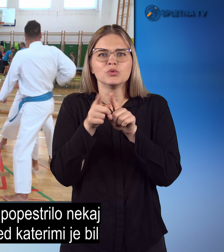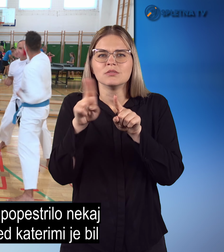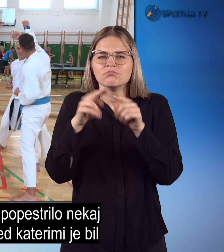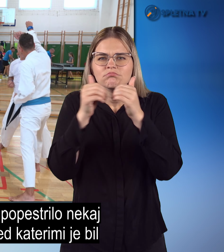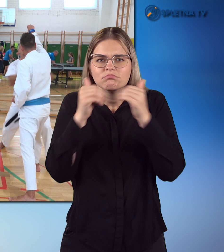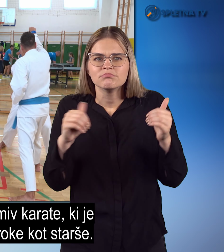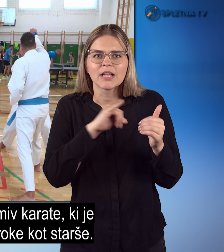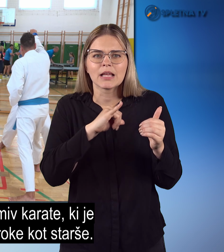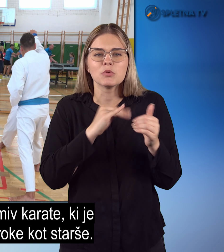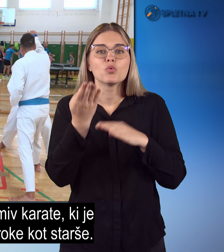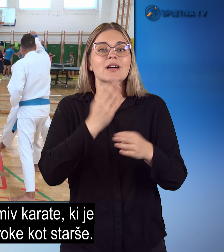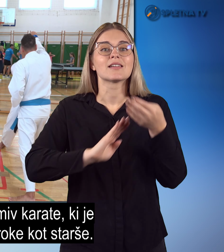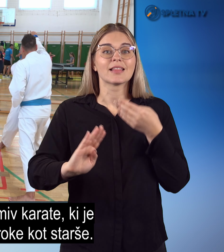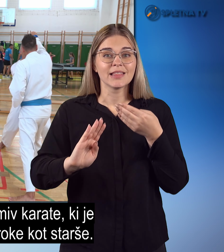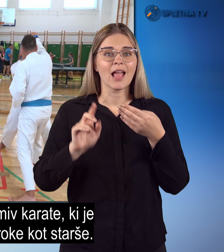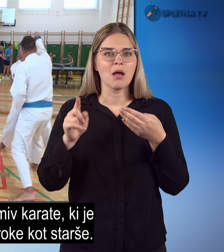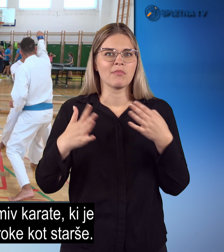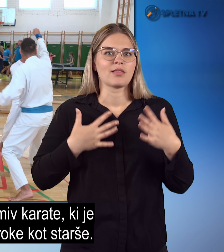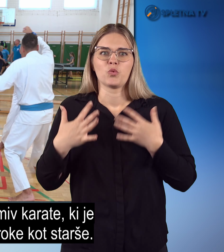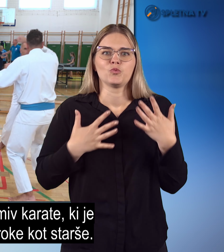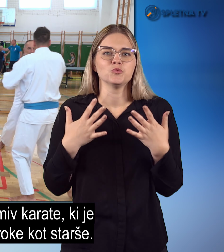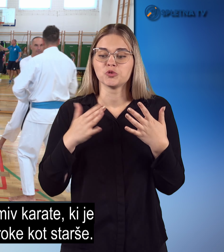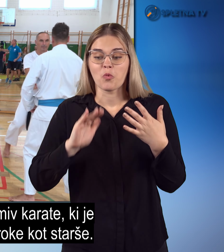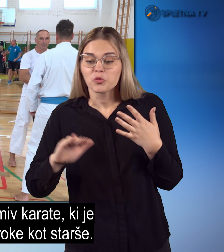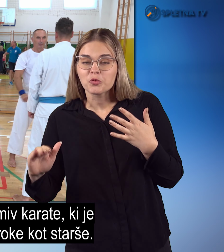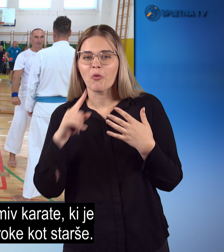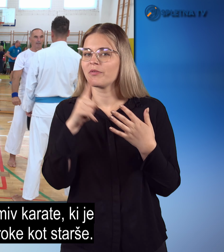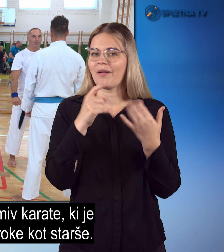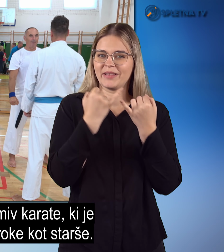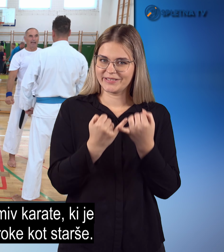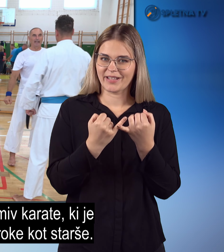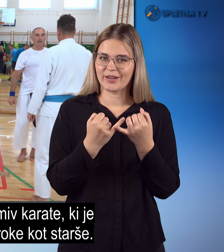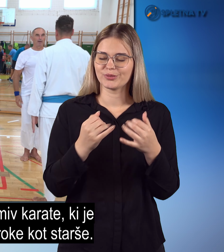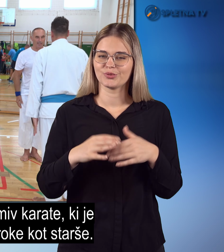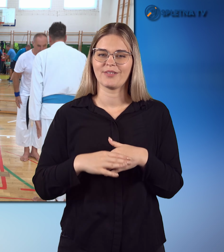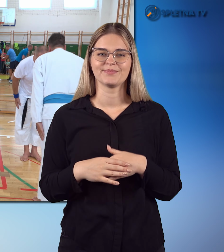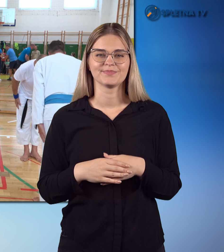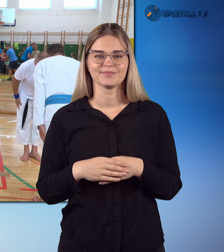bil še posebej zanimiv karate, ki je navdušil tako otroke kot starše.